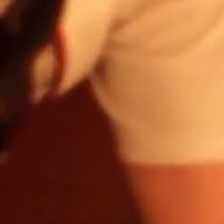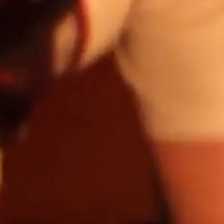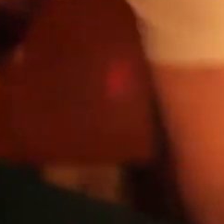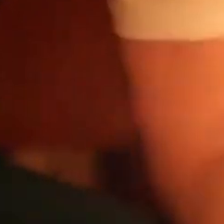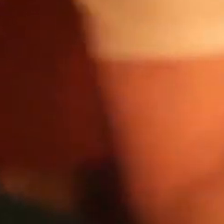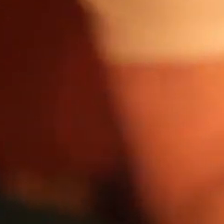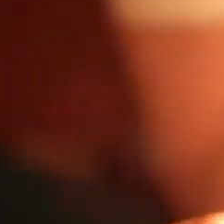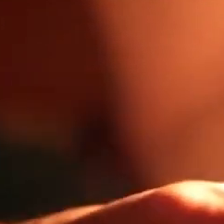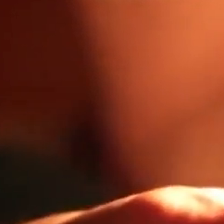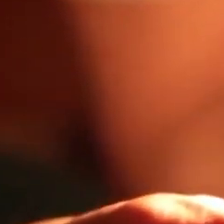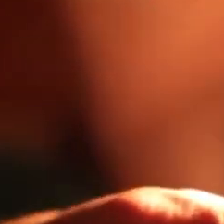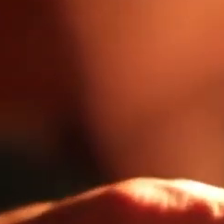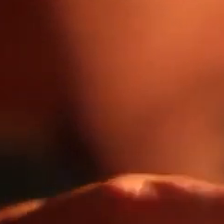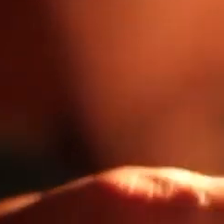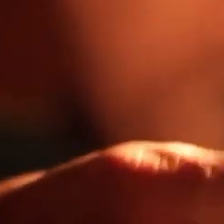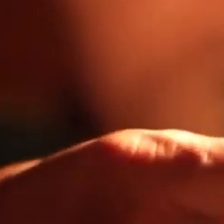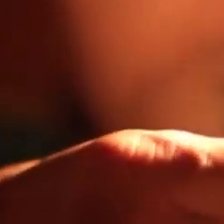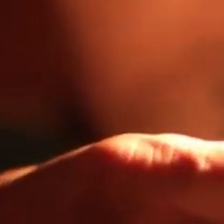nasceu livre.